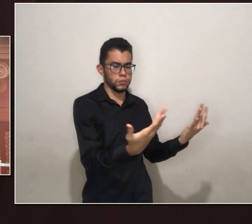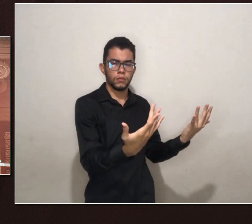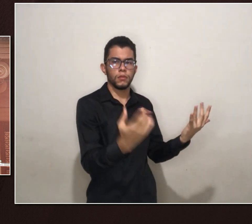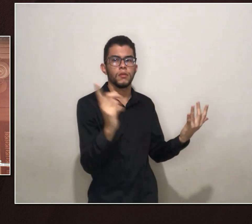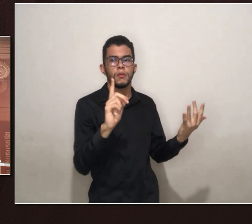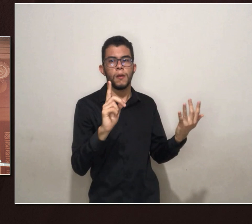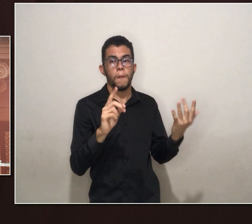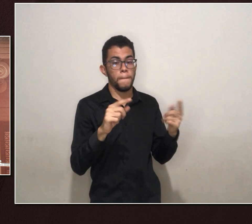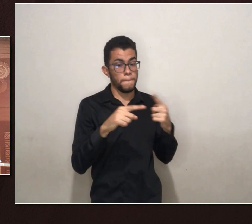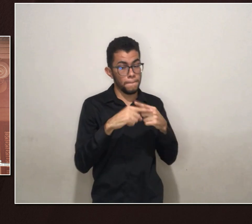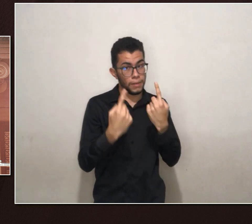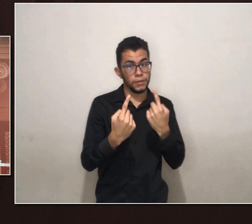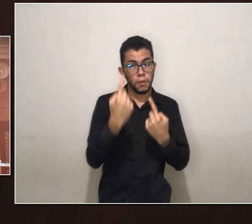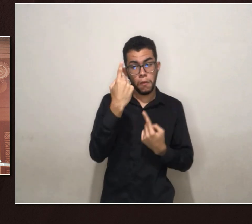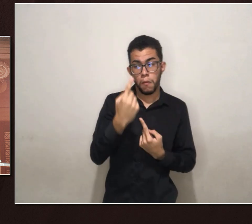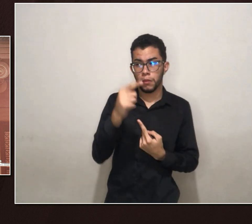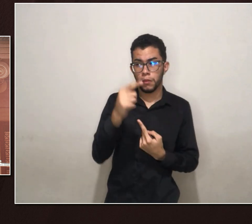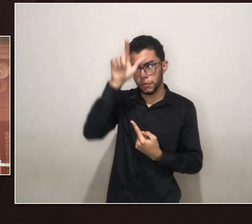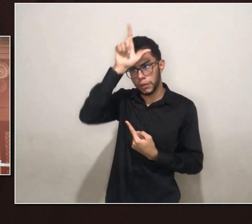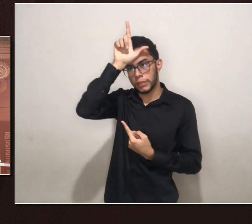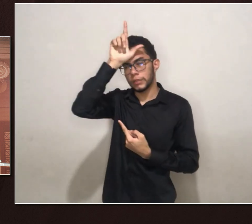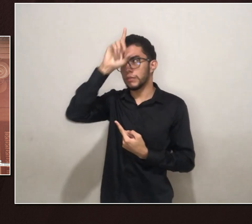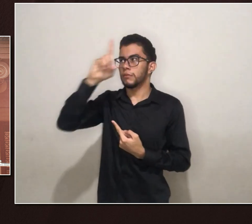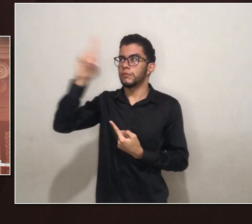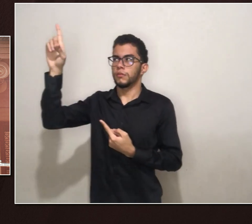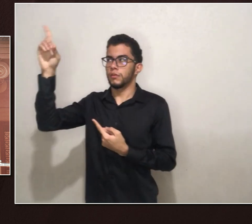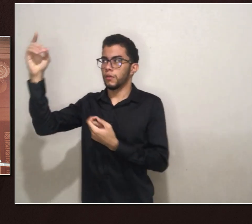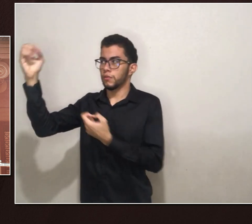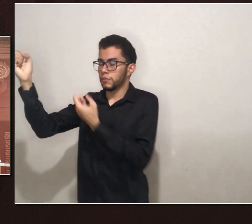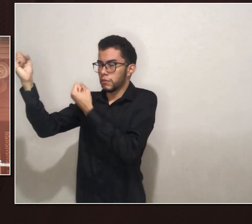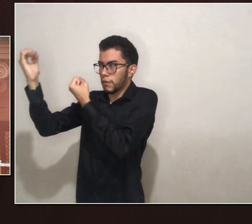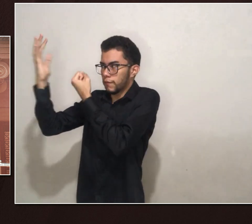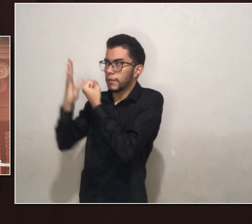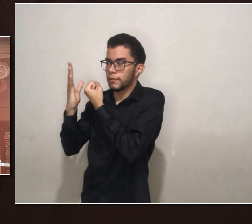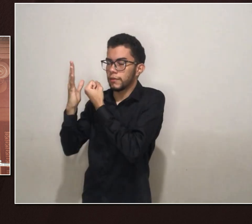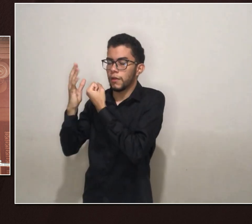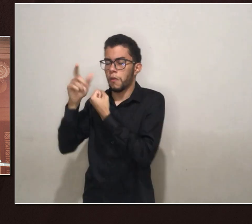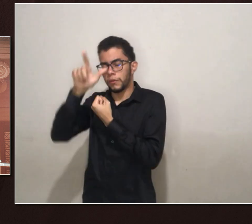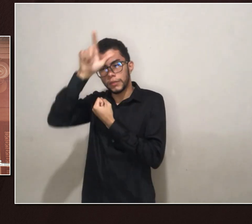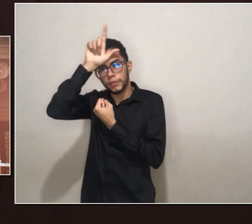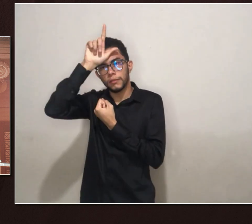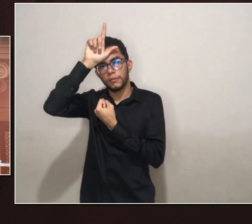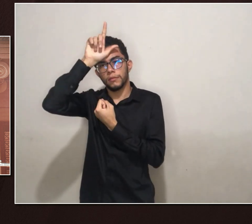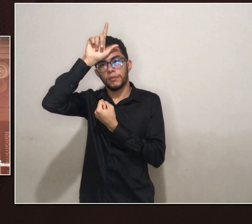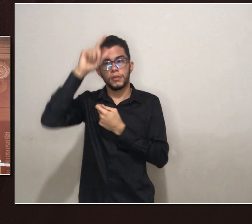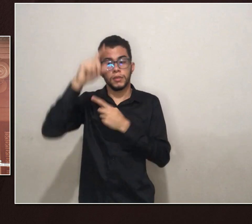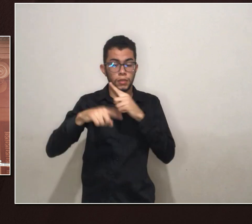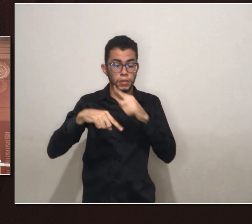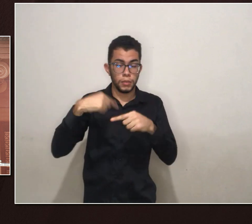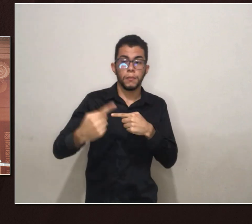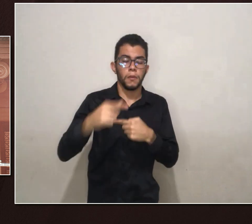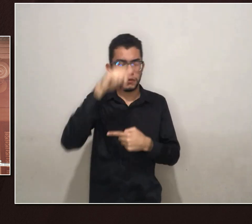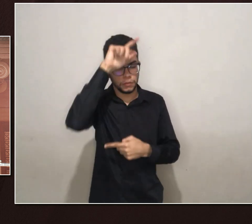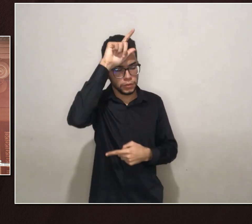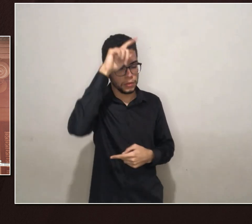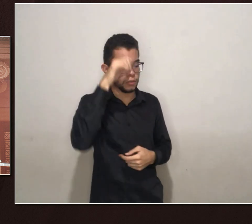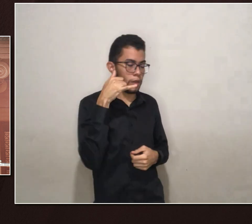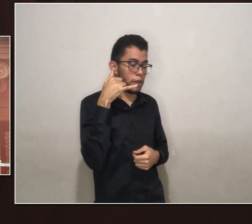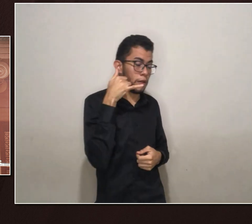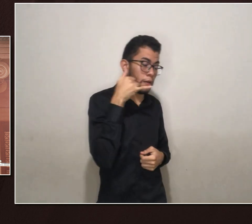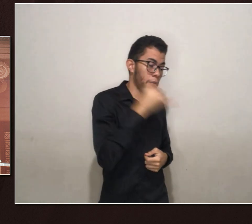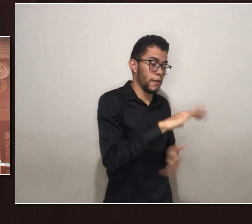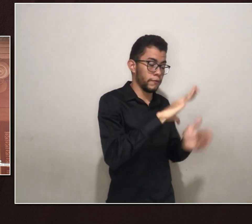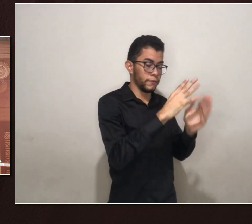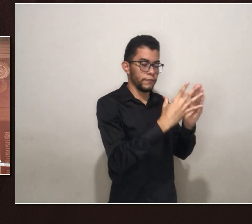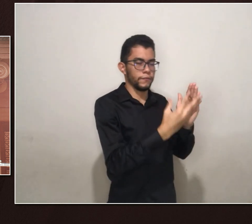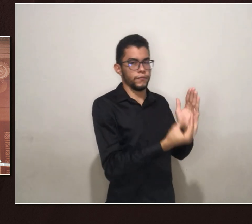figura de Zacarias capítulo 4, eu posso mostrar para vocês que João, ele está no lugar